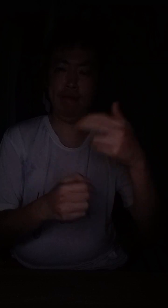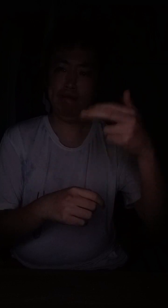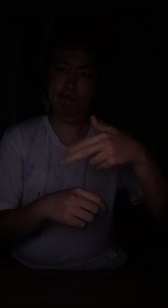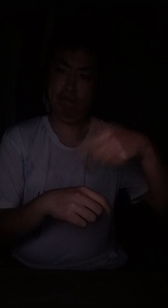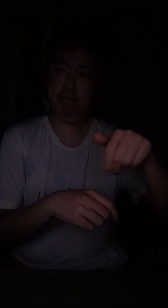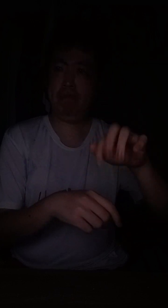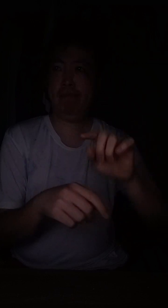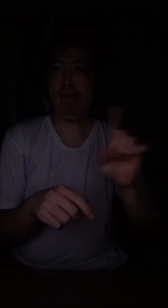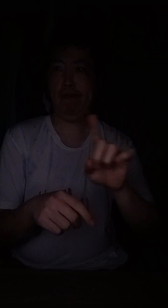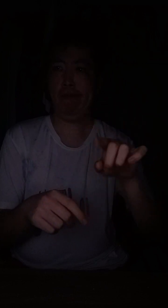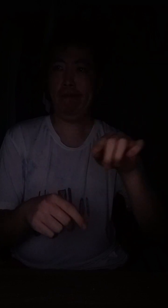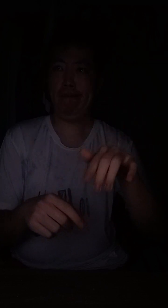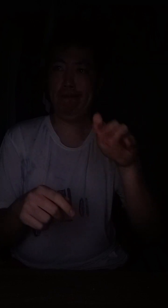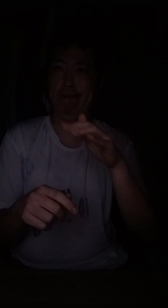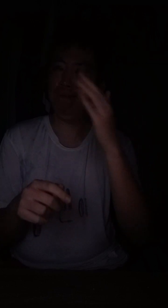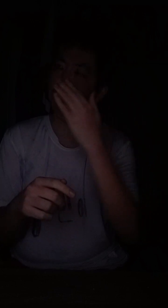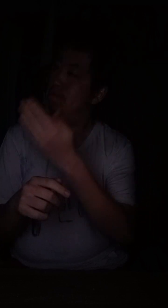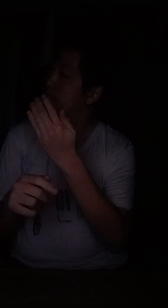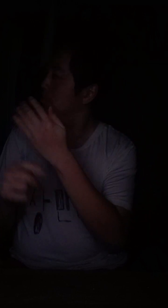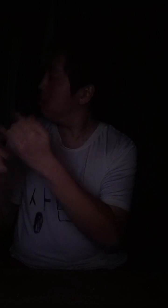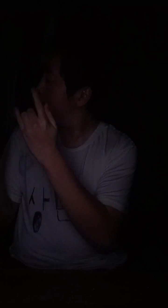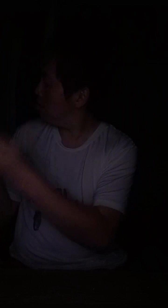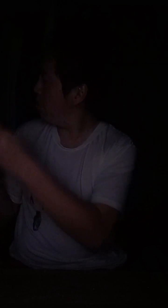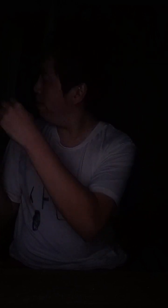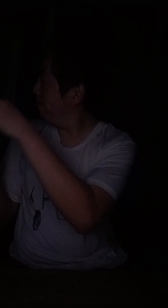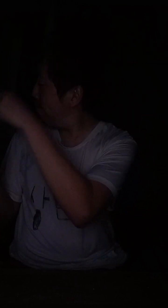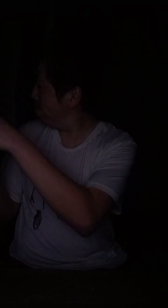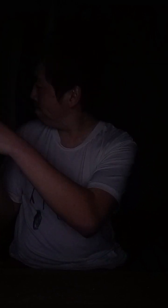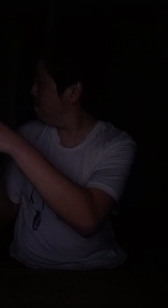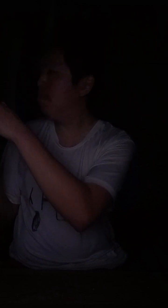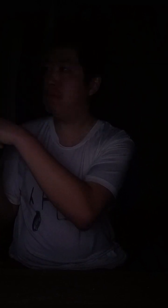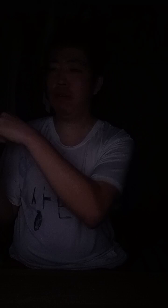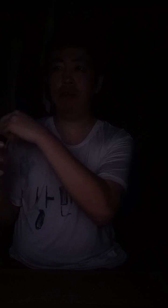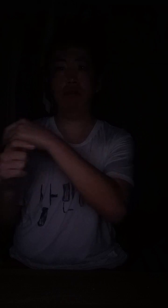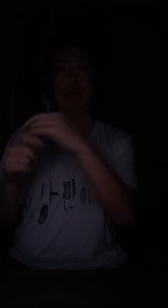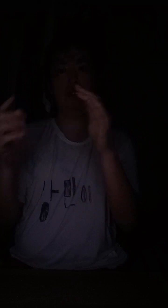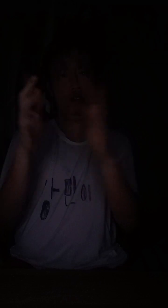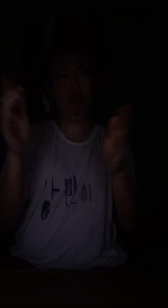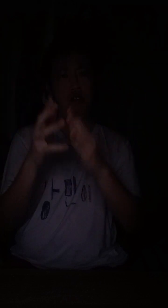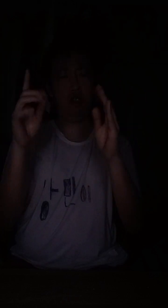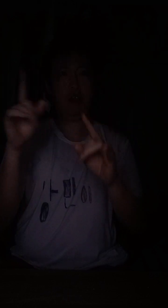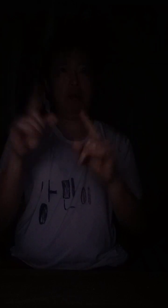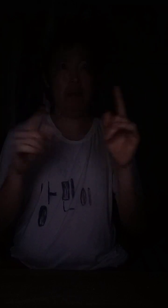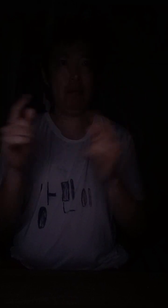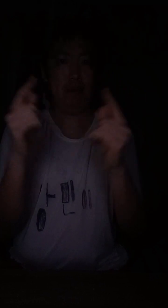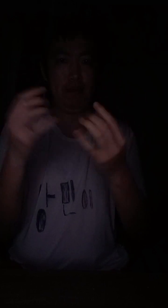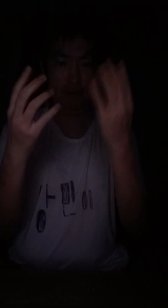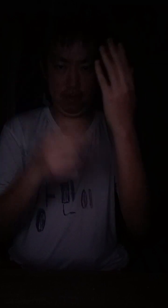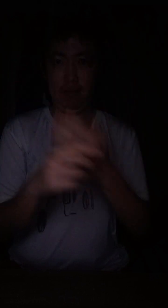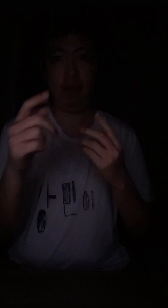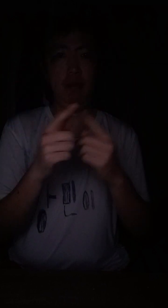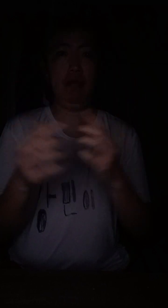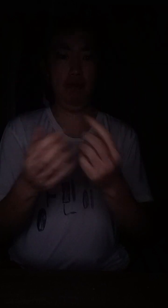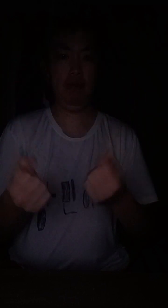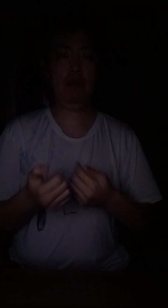결정을 어떻게 볼 건지를 두고 앞서 서울고등법원이 내린 결정과는 배치되는 거라 파장이 예상됩니다. 류태영 기자가